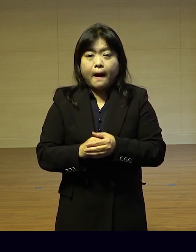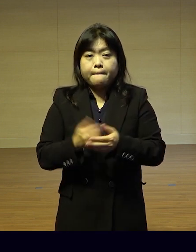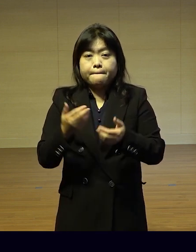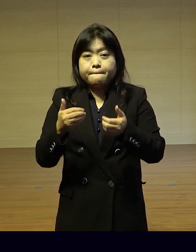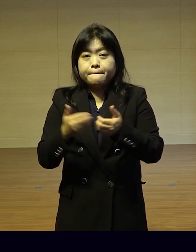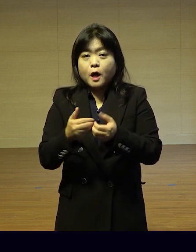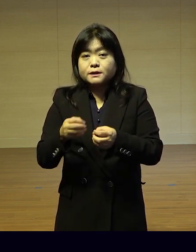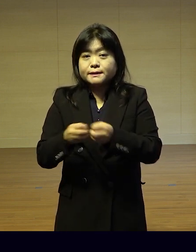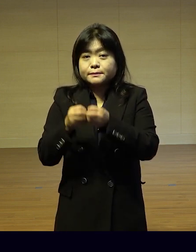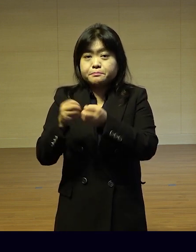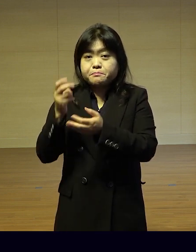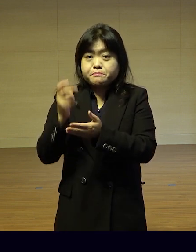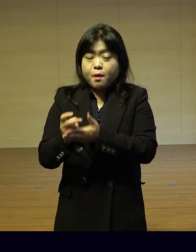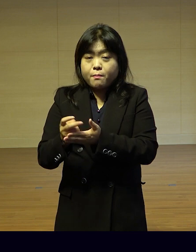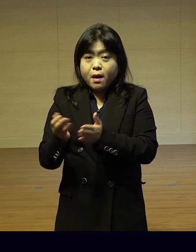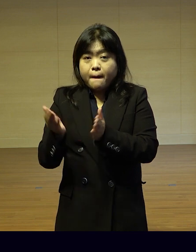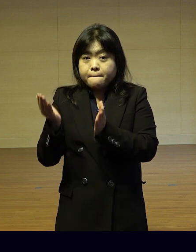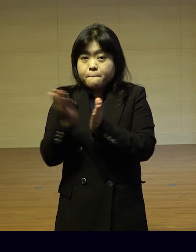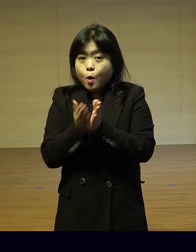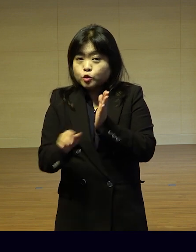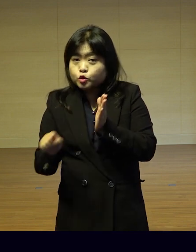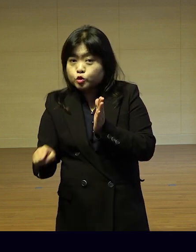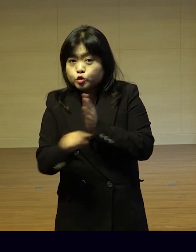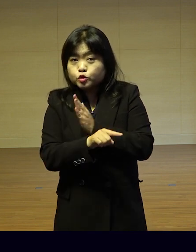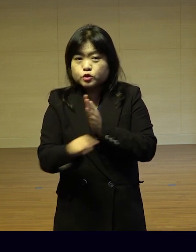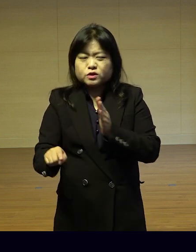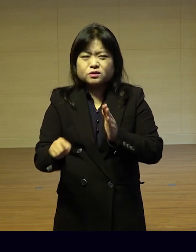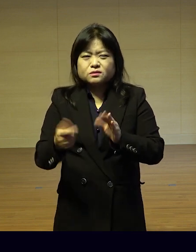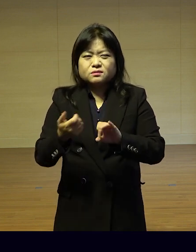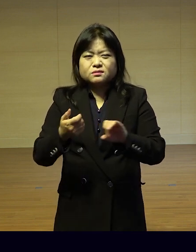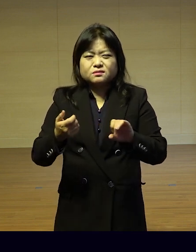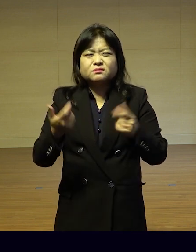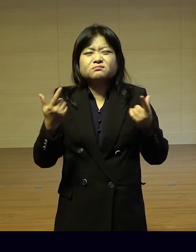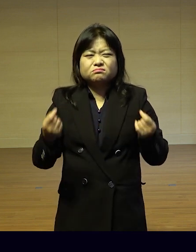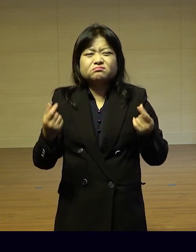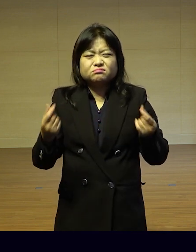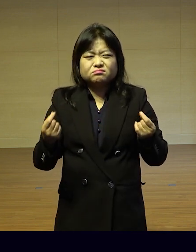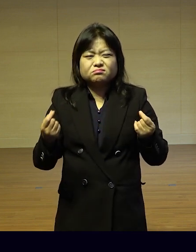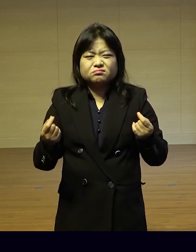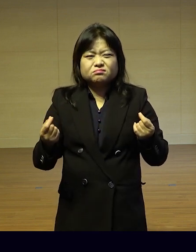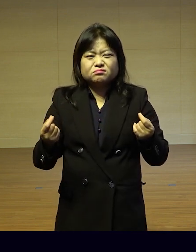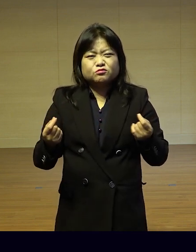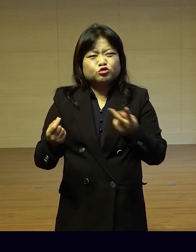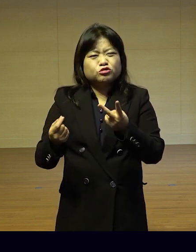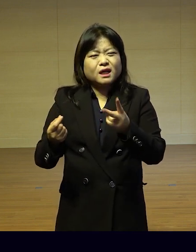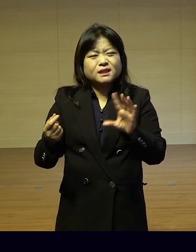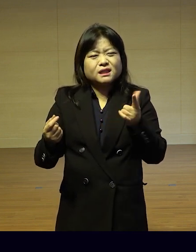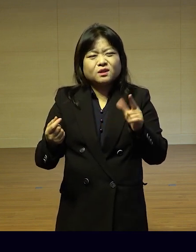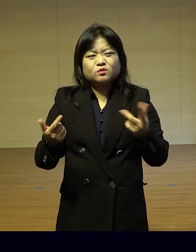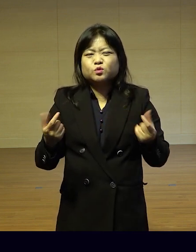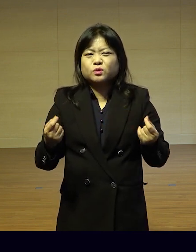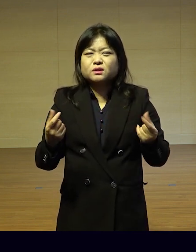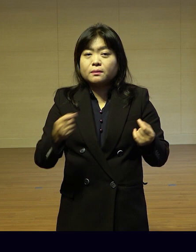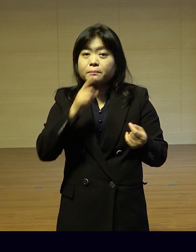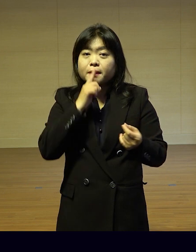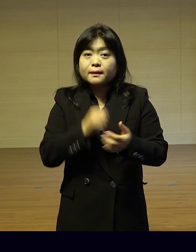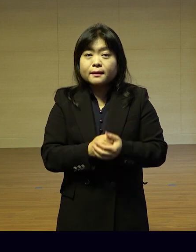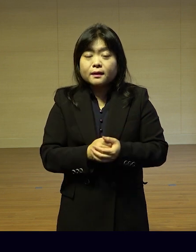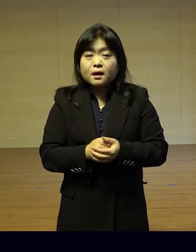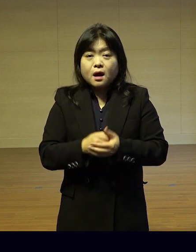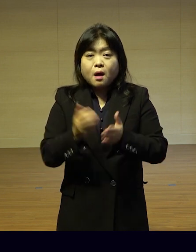변증법이 근거하고 있는 모순은 결국 다른 것이 아니다. 두 종류의 것이 아니다라고 이렇게 하르트만이 말할 때의